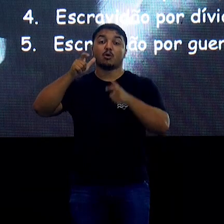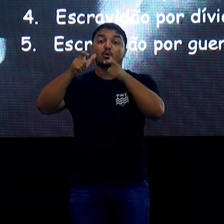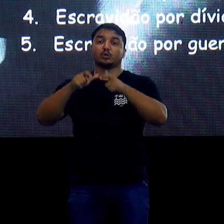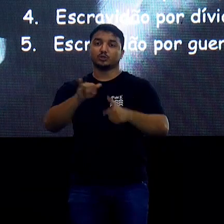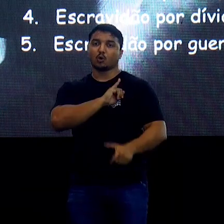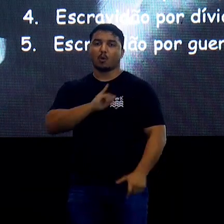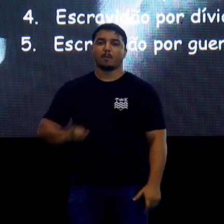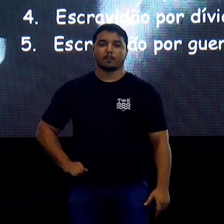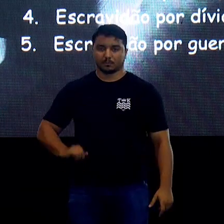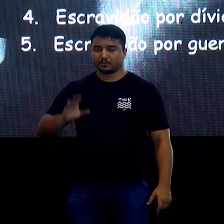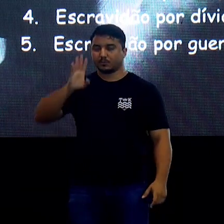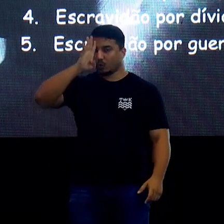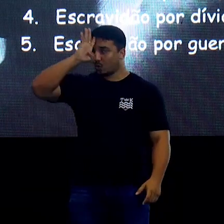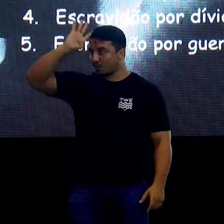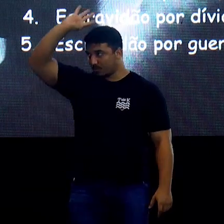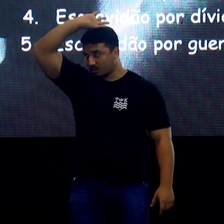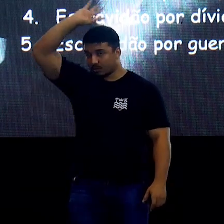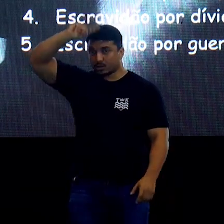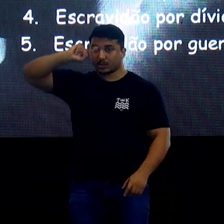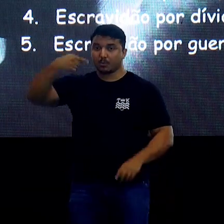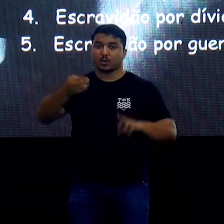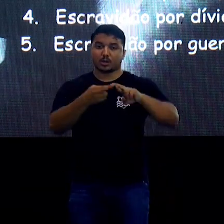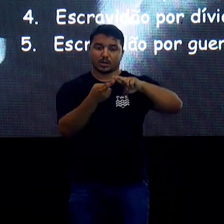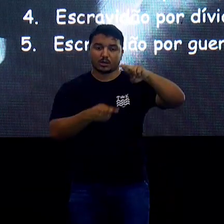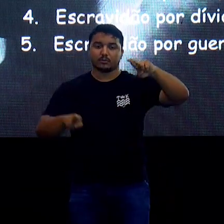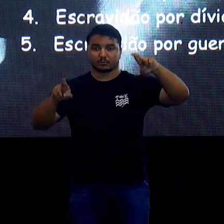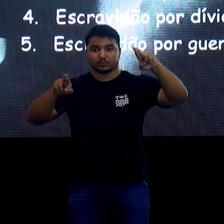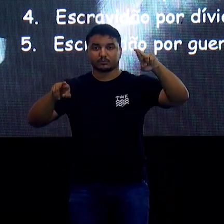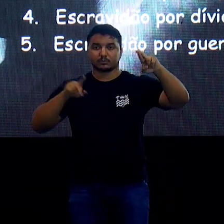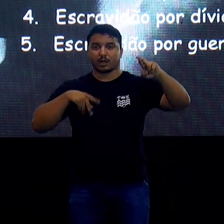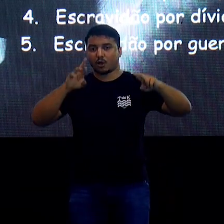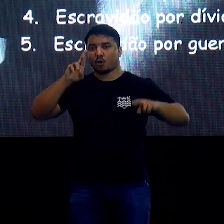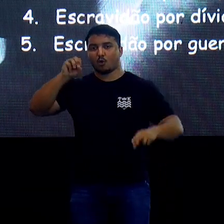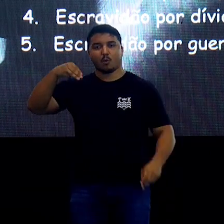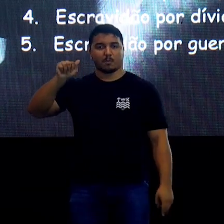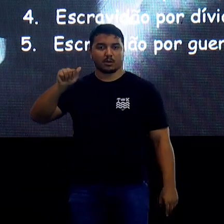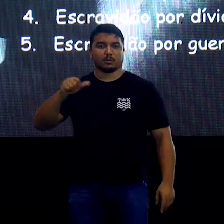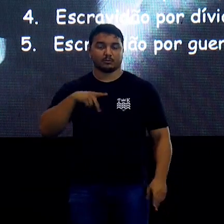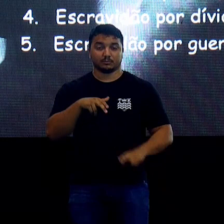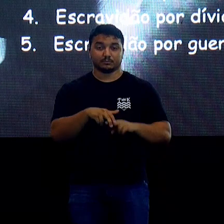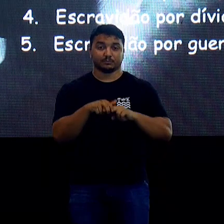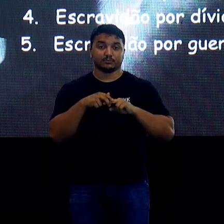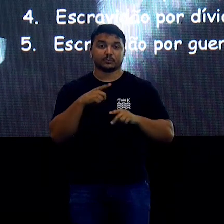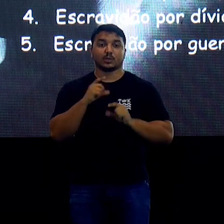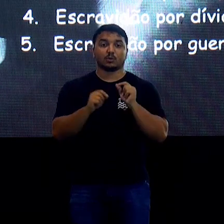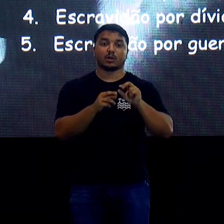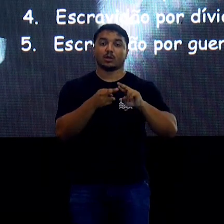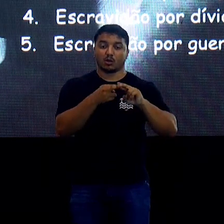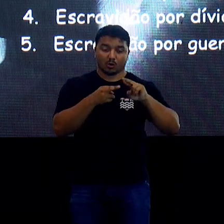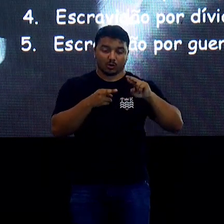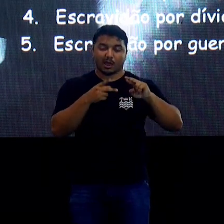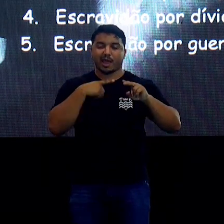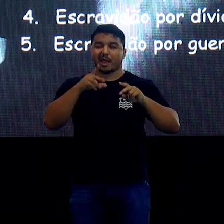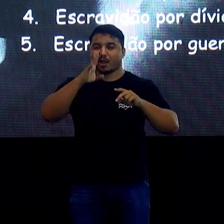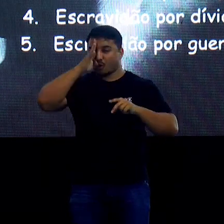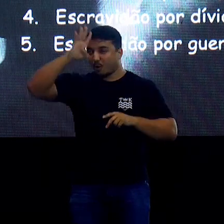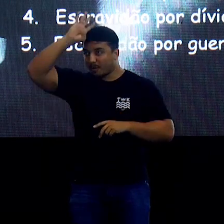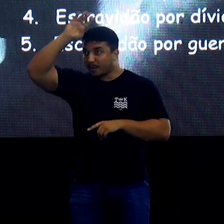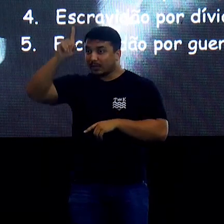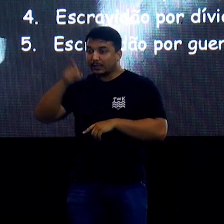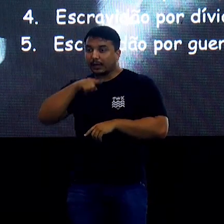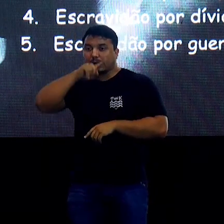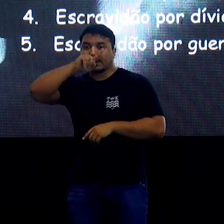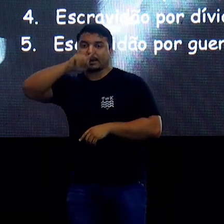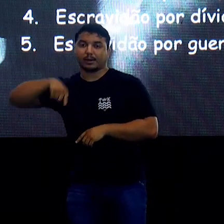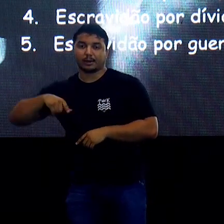Império Romano e vai se tornar a religião oficial do Império Romano. E aí, quando o Império Romano deixa de existir,